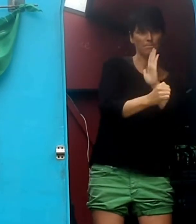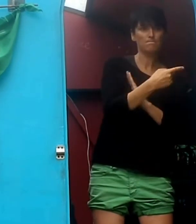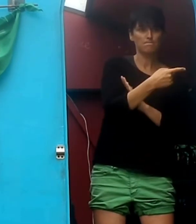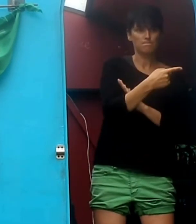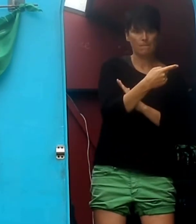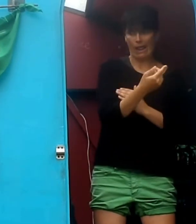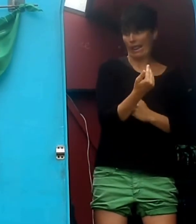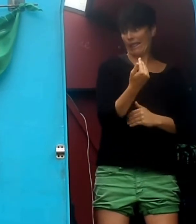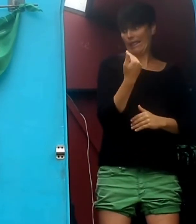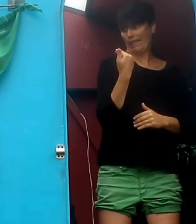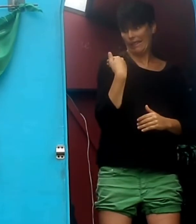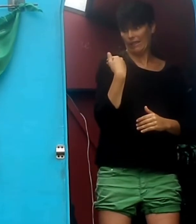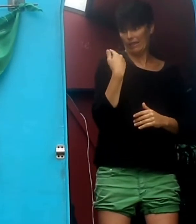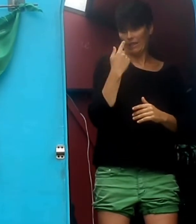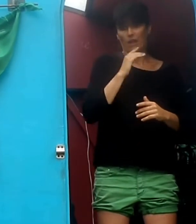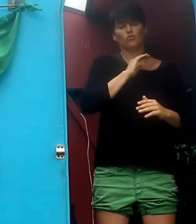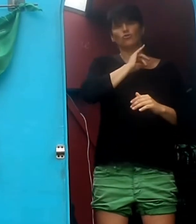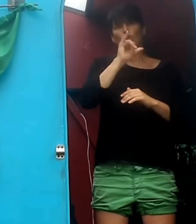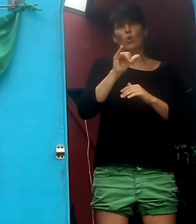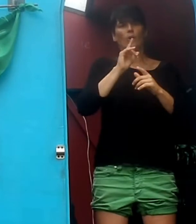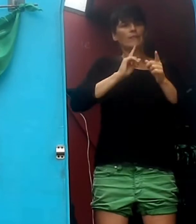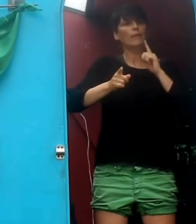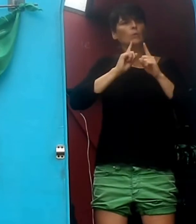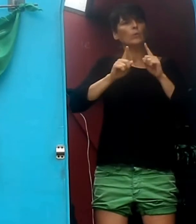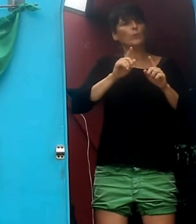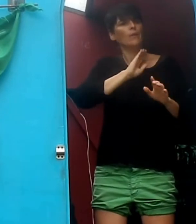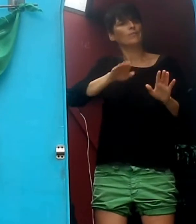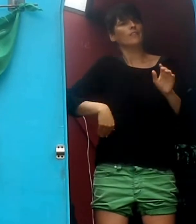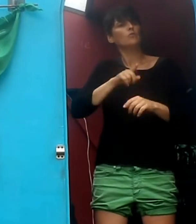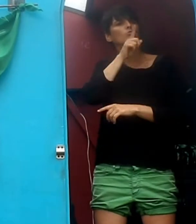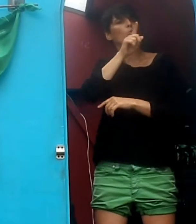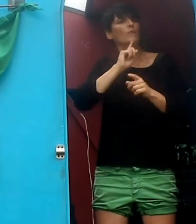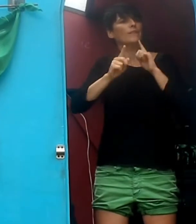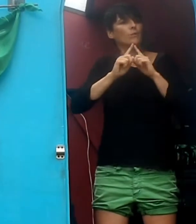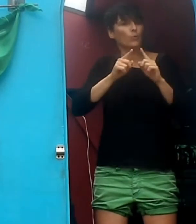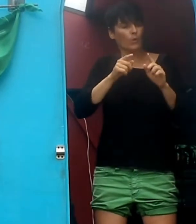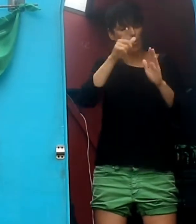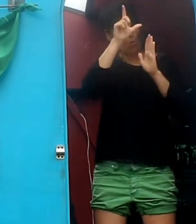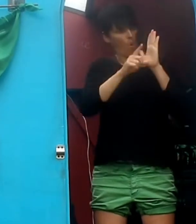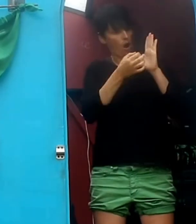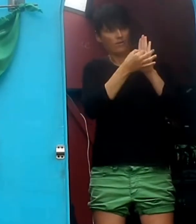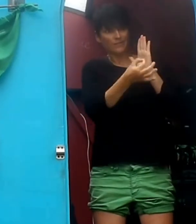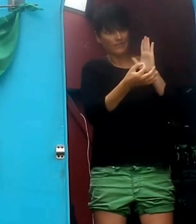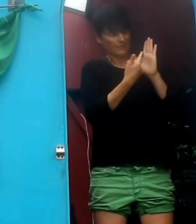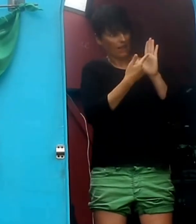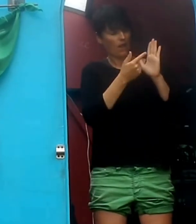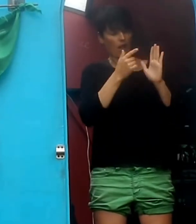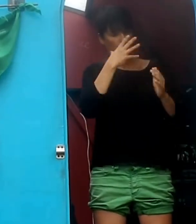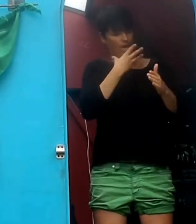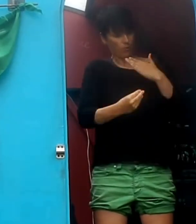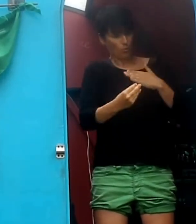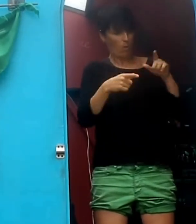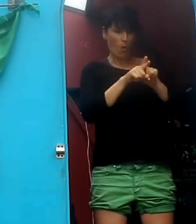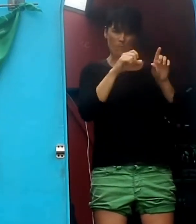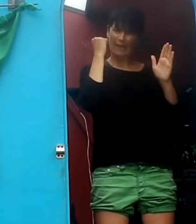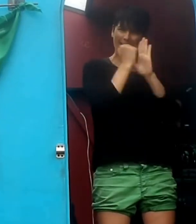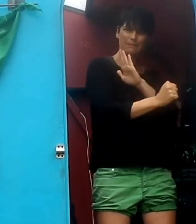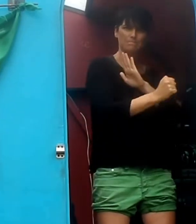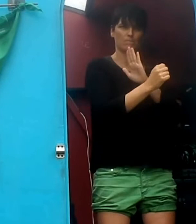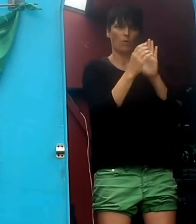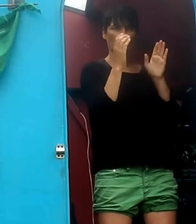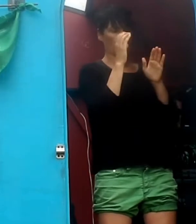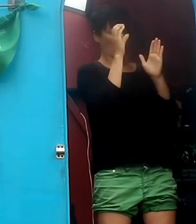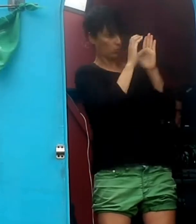vraiment derniers jours, littéralement, de la dictature que la loi qui dit que l'avortement est un crime constitutionnel a